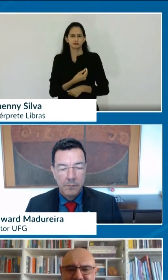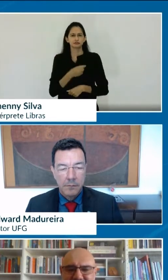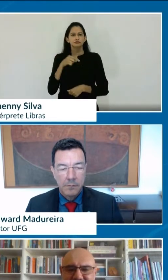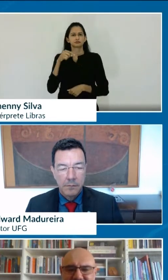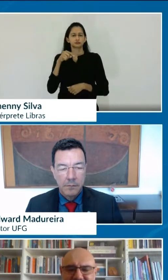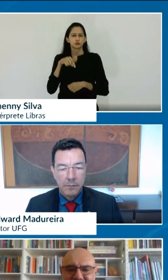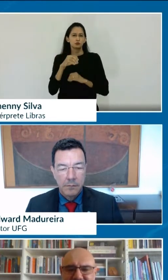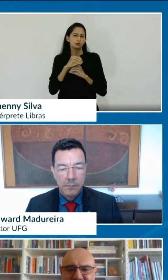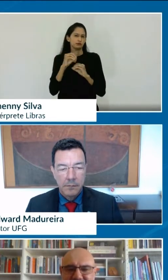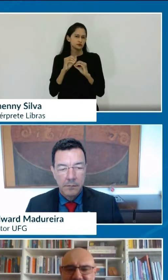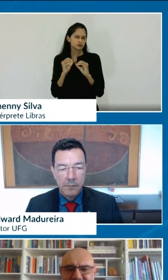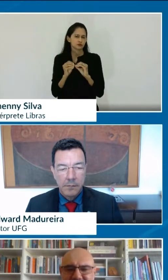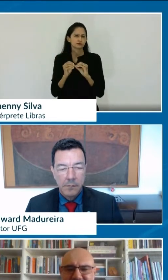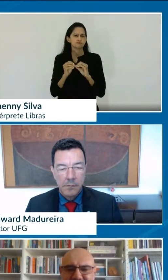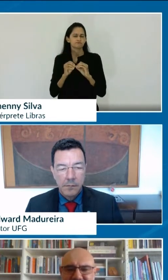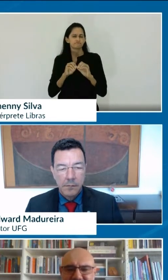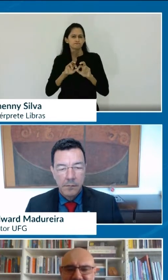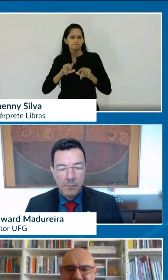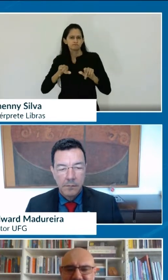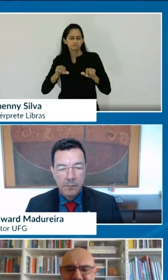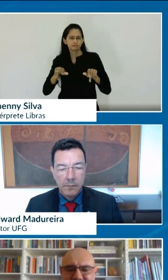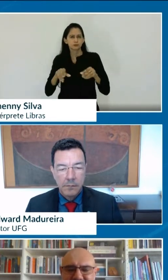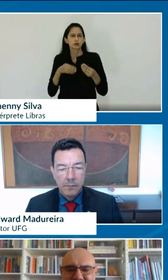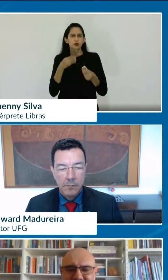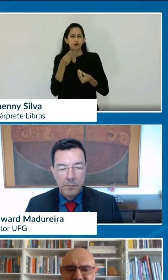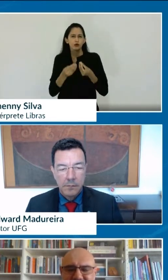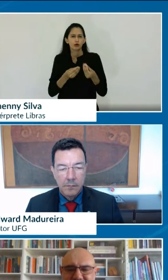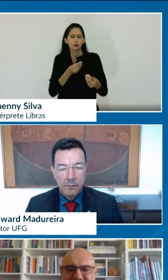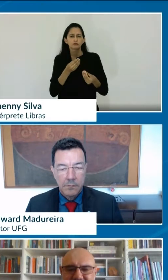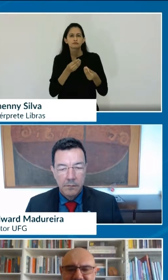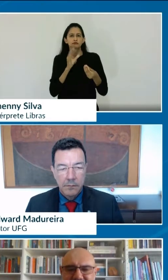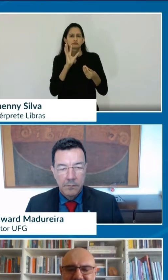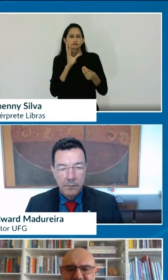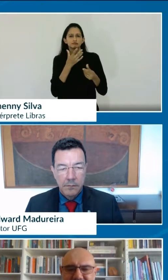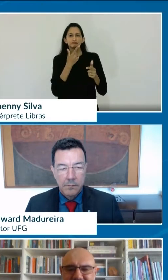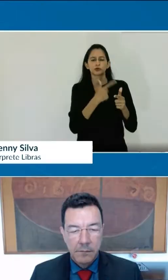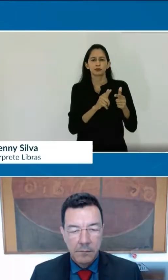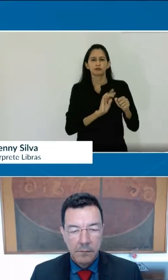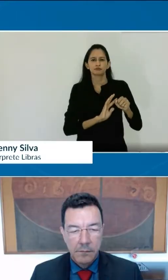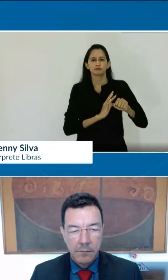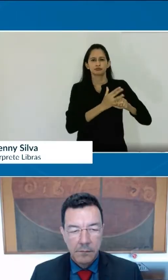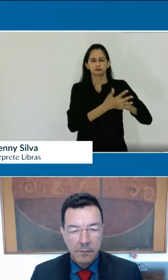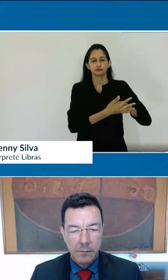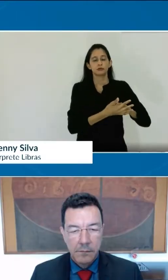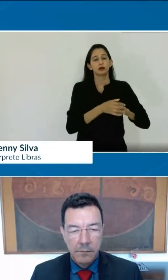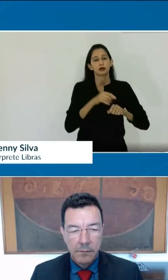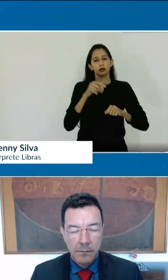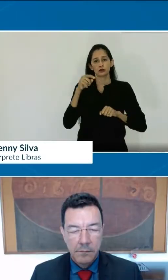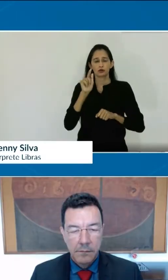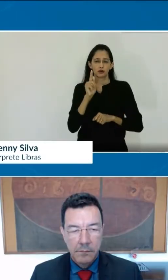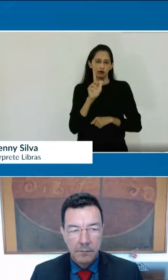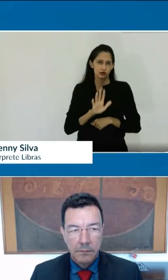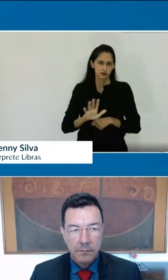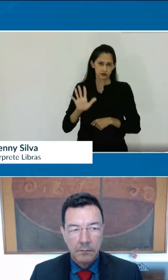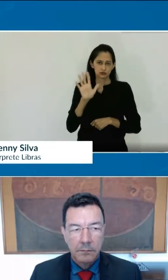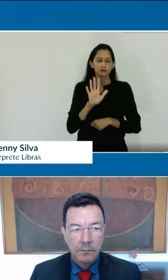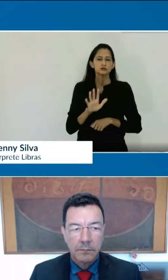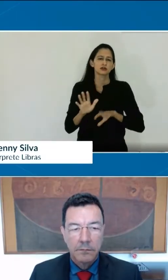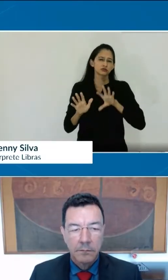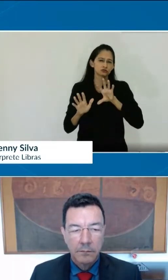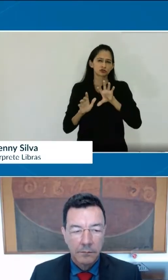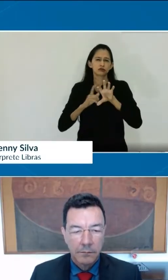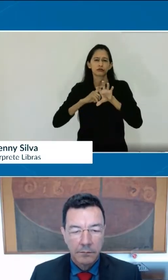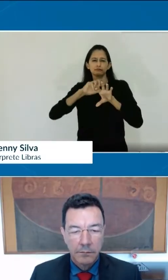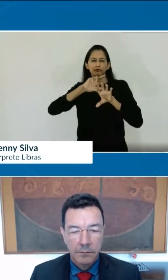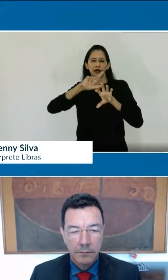Goiás vem tomando para ajudar no enfrentamento à Covid-19 na região centro-oeste, aqui no estado também. São muitas